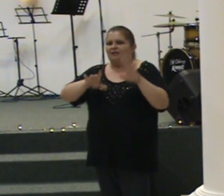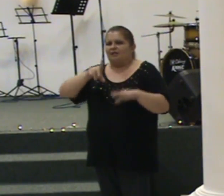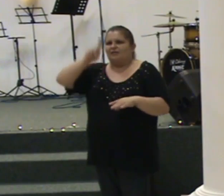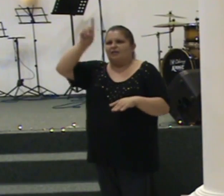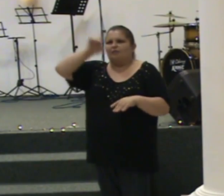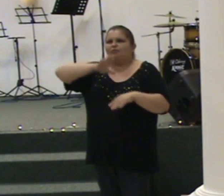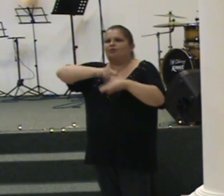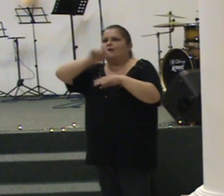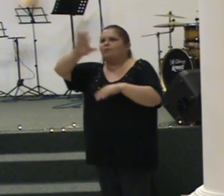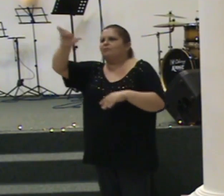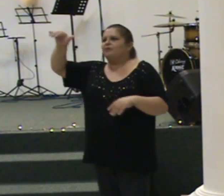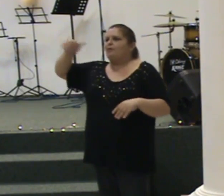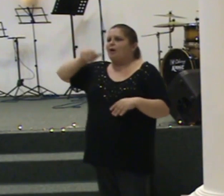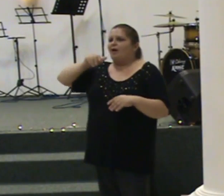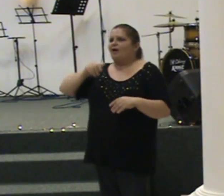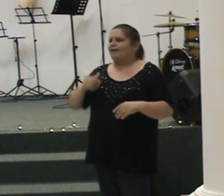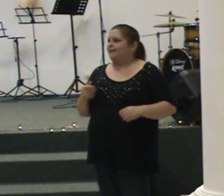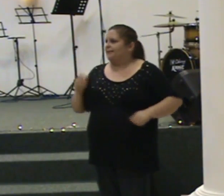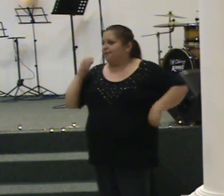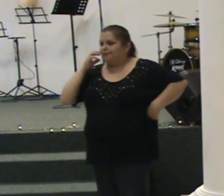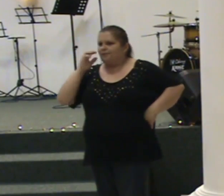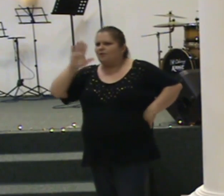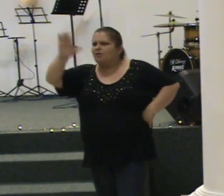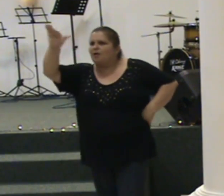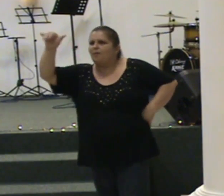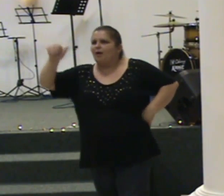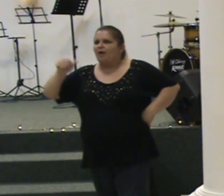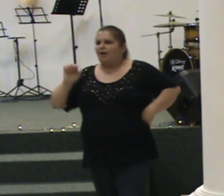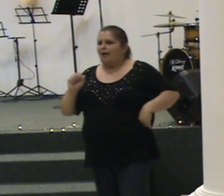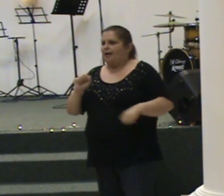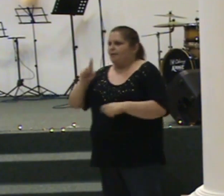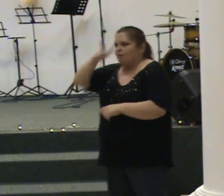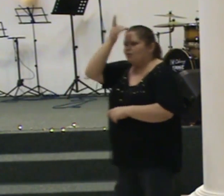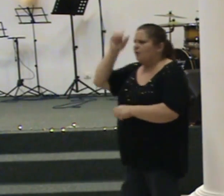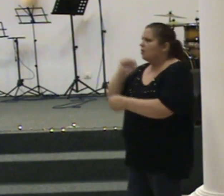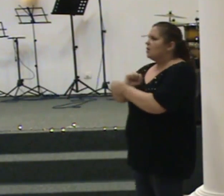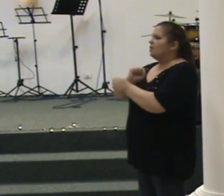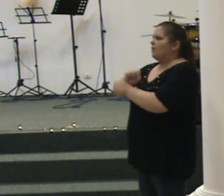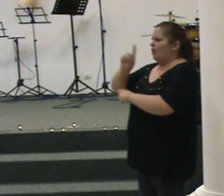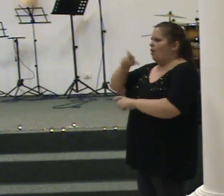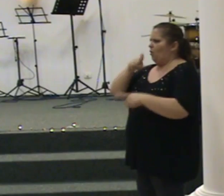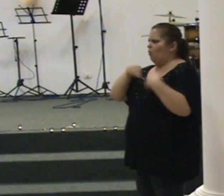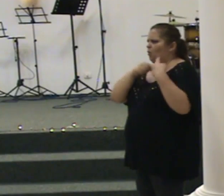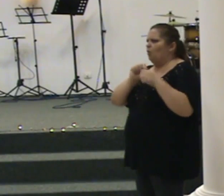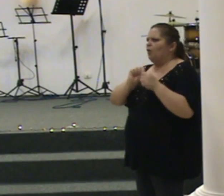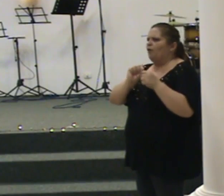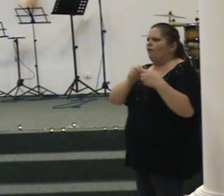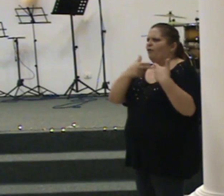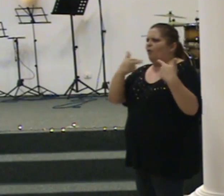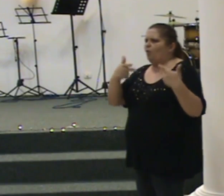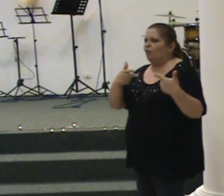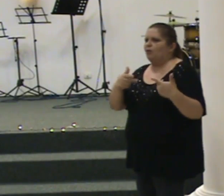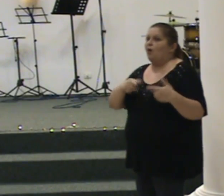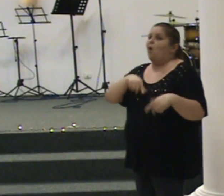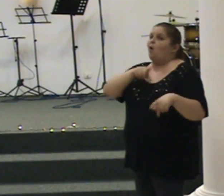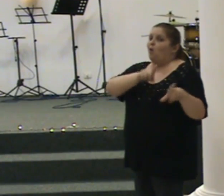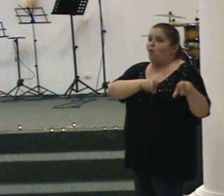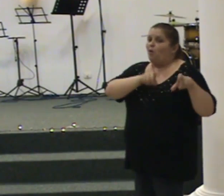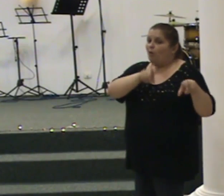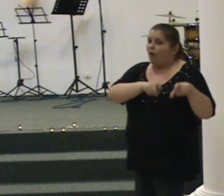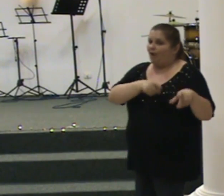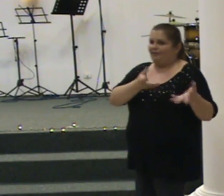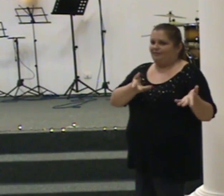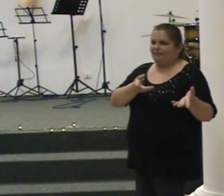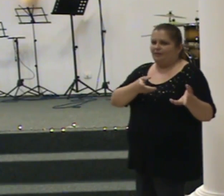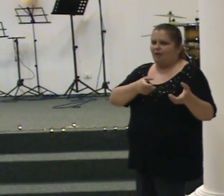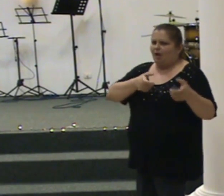eu tenho que resolver tal coisa, que nem aquele banquete que Deus mandou chamar seus filhos lá para o banquete. Um falou, hoje eu tenho que ir no sítio ver o meu gado,